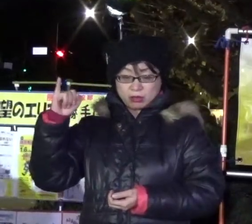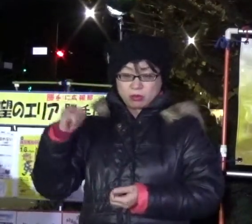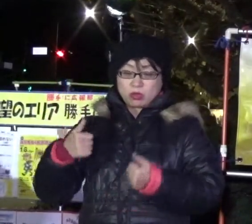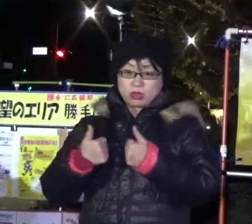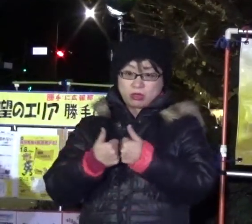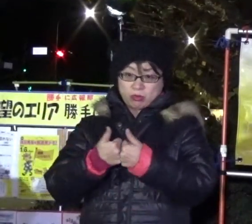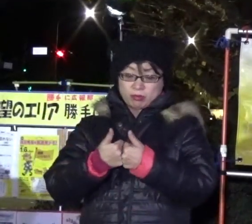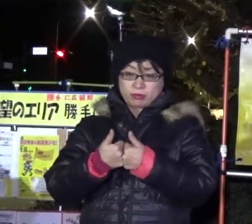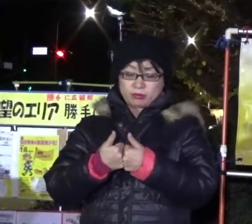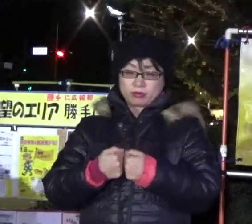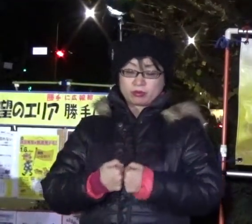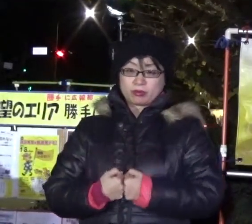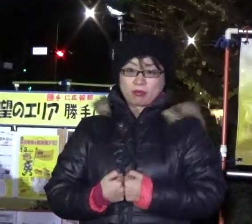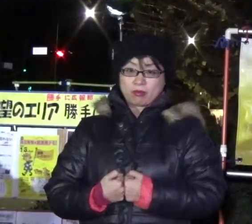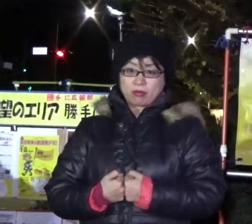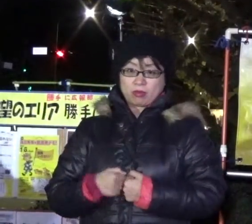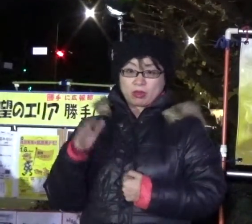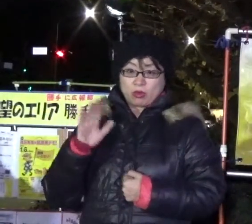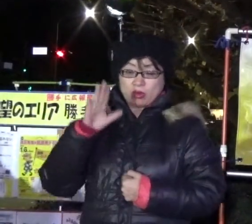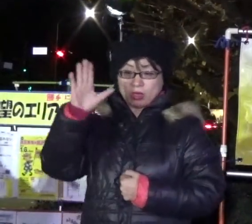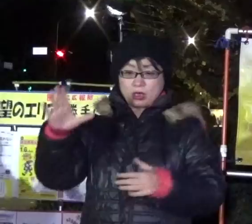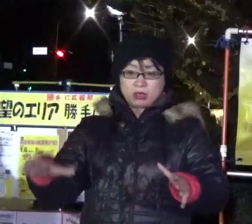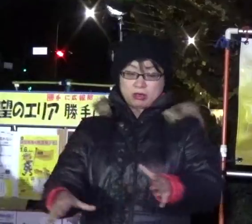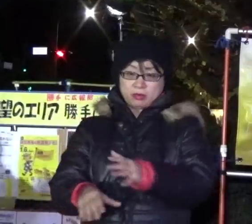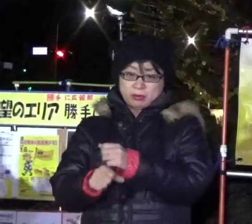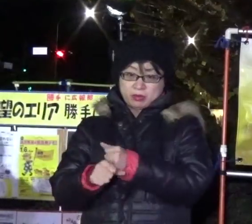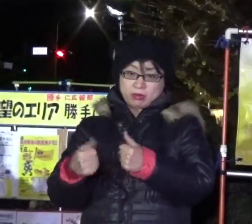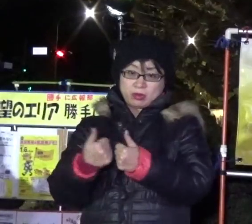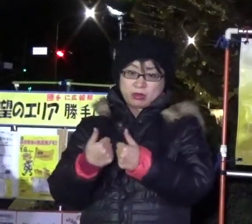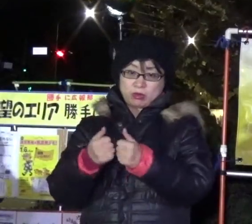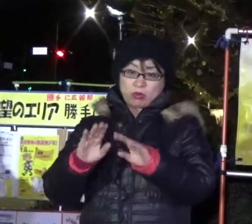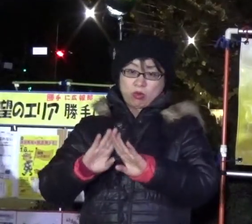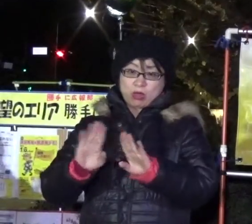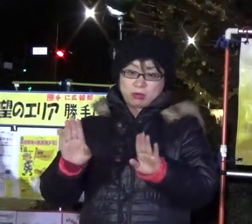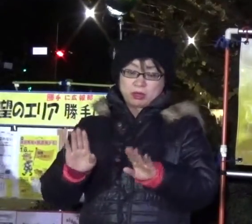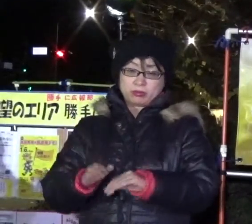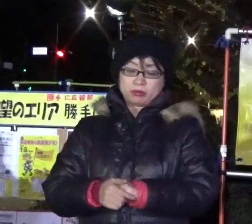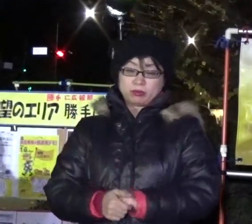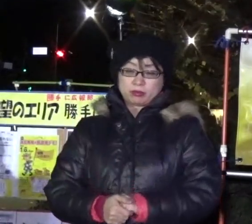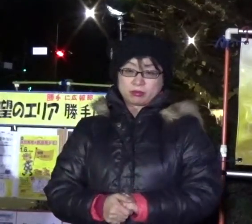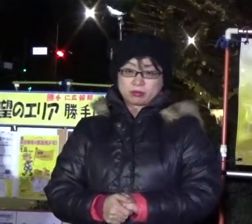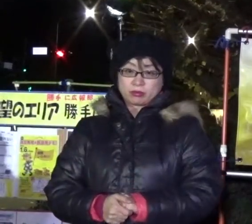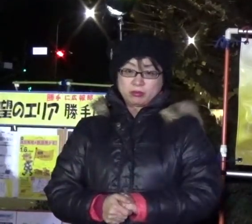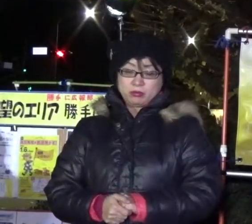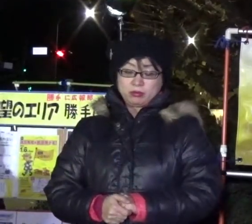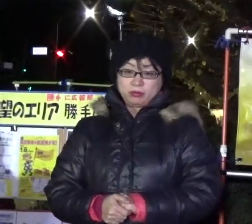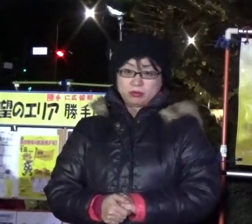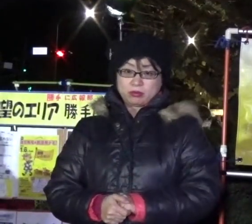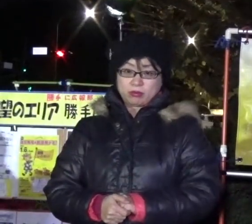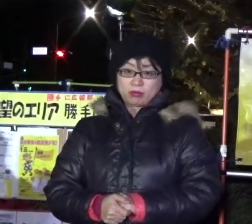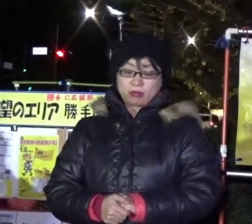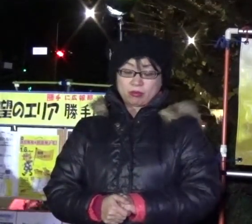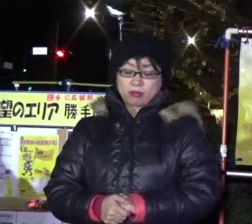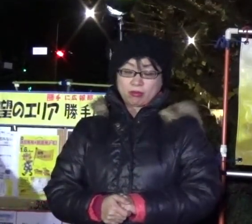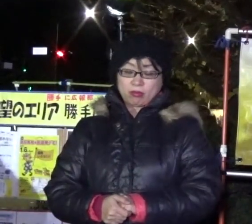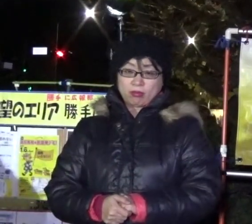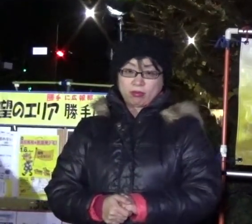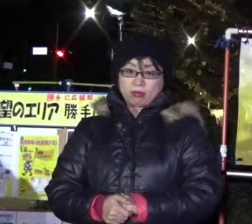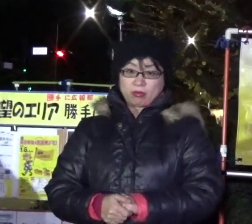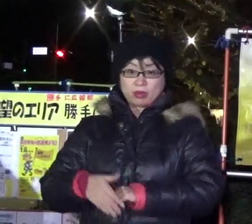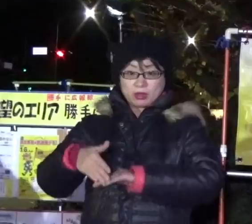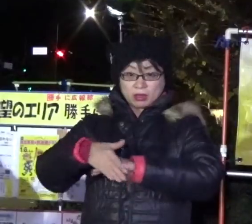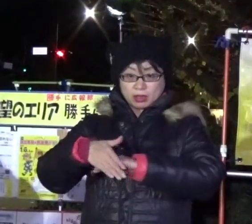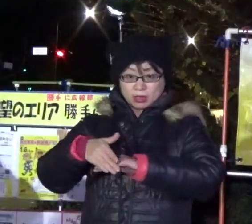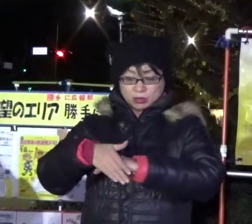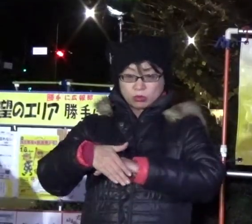を行い、それから取りまとに向けて議論を始めるということです。で、繰り返しですが、計画上の貯